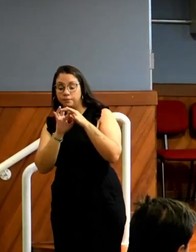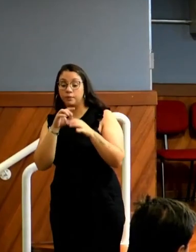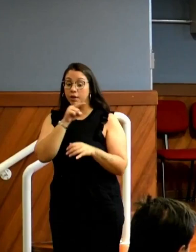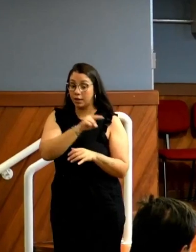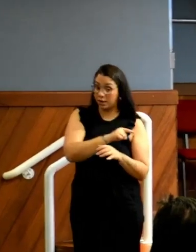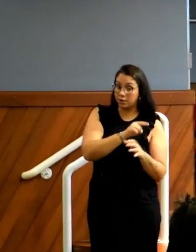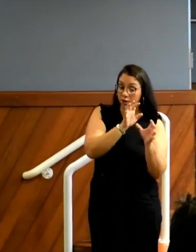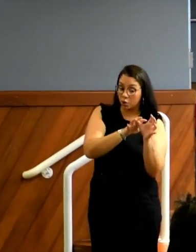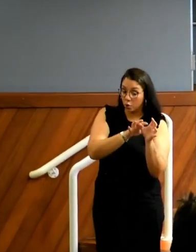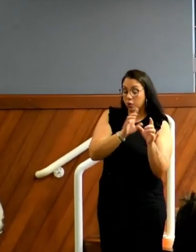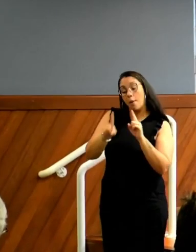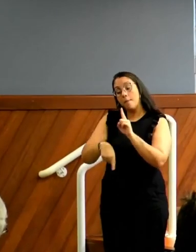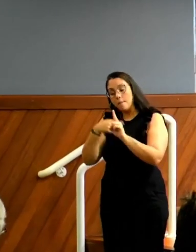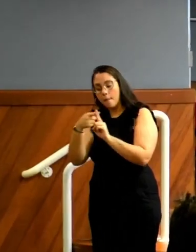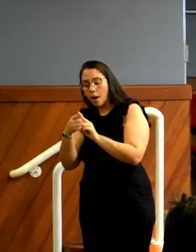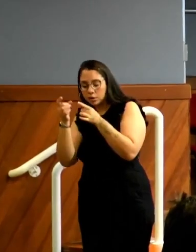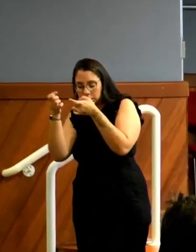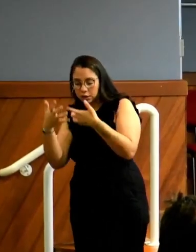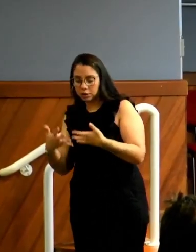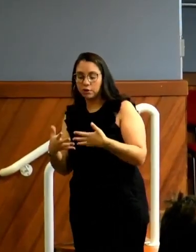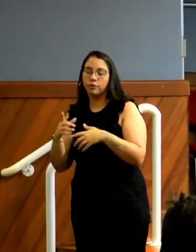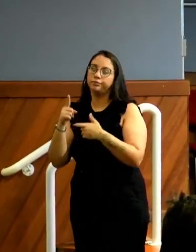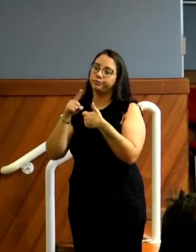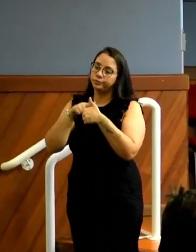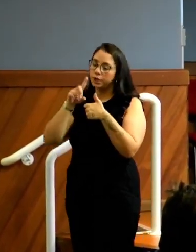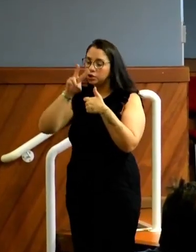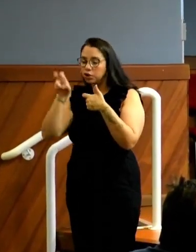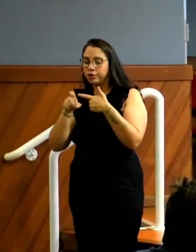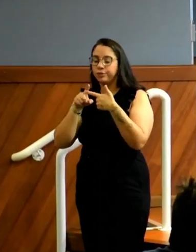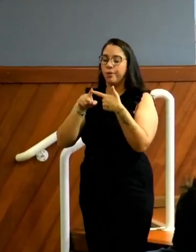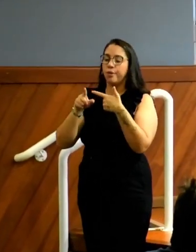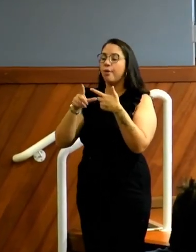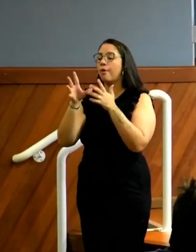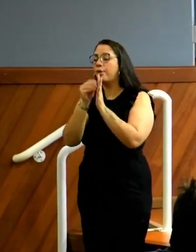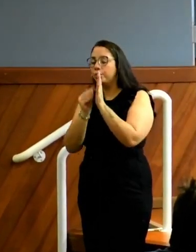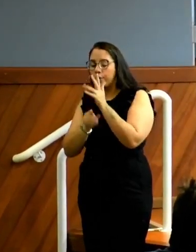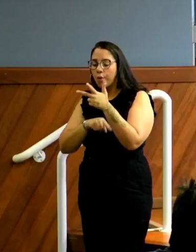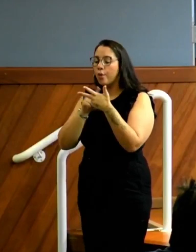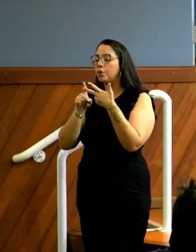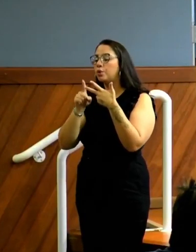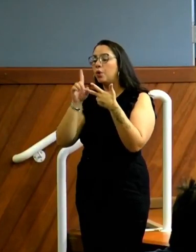descritivos. Título, dimensão de suporte, âmbito de conteúdo, essas coisas assim, data.